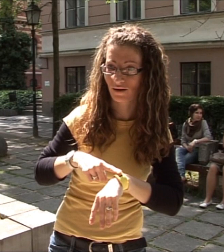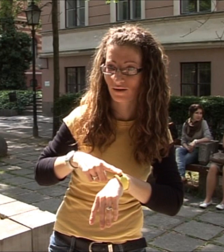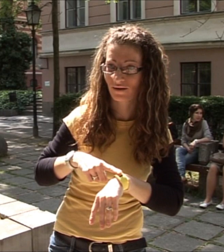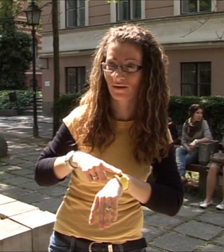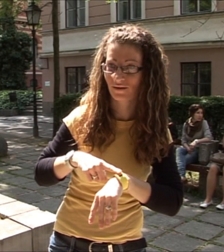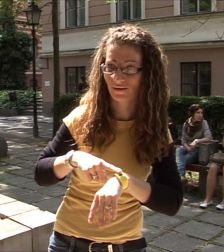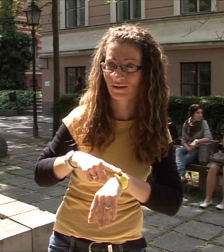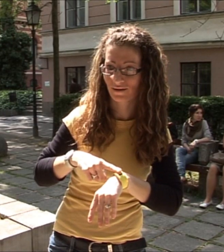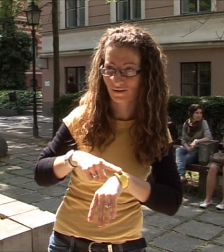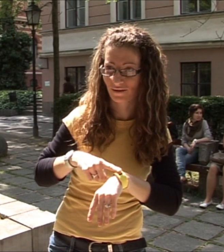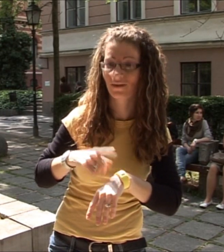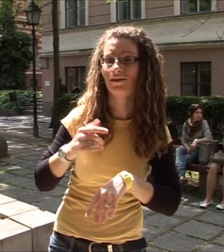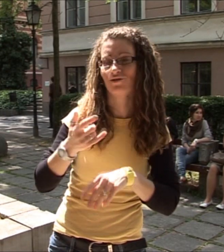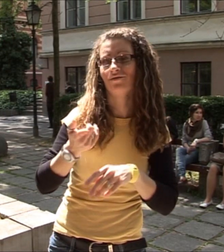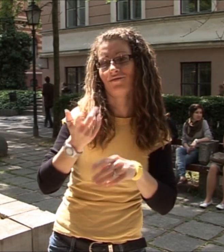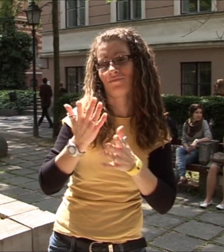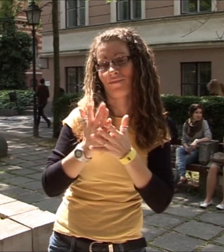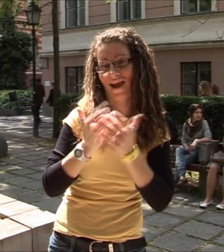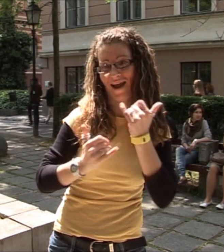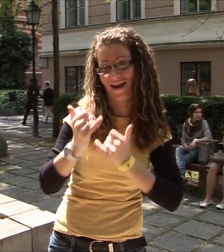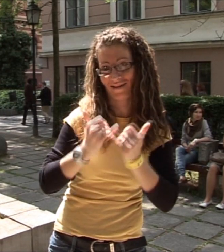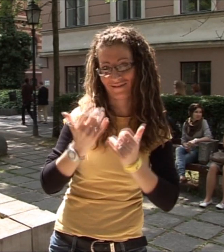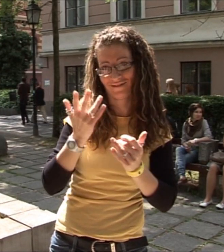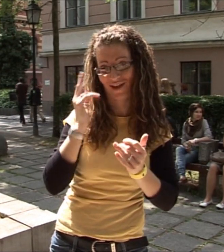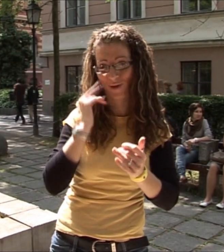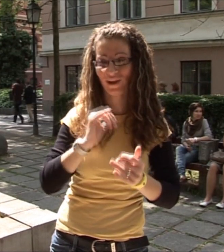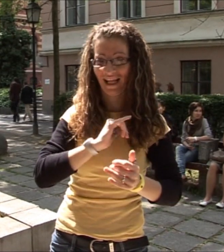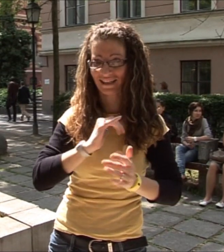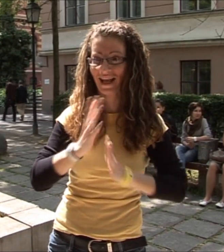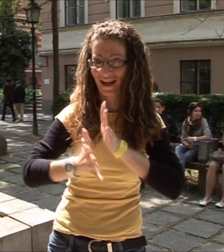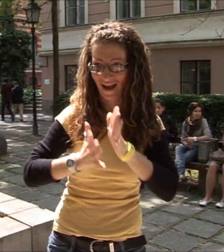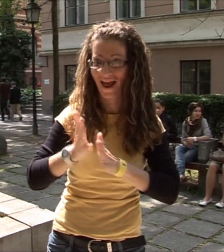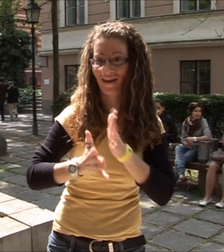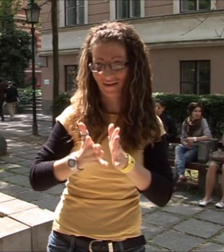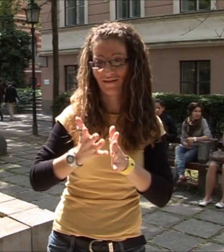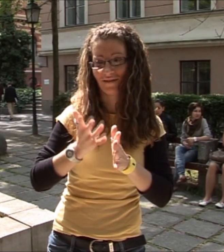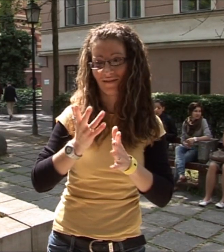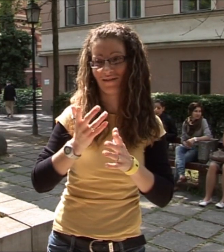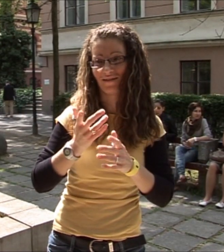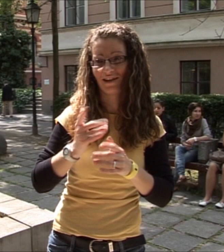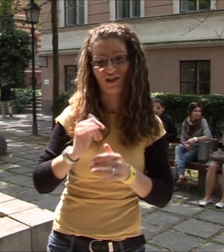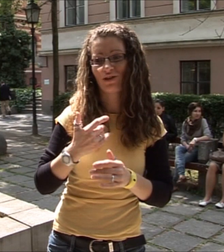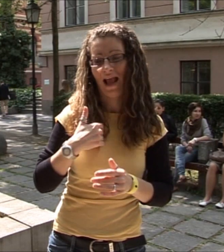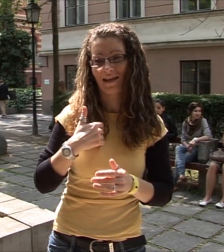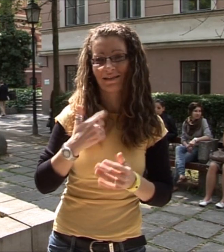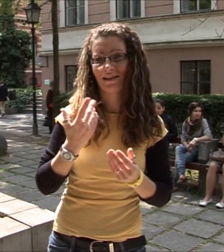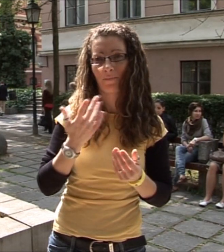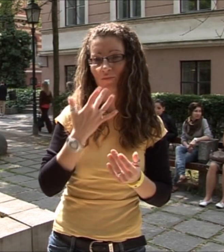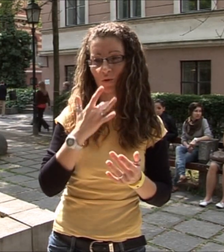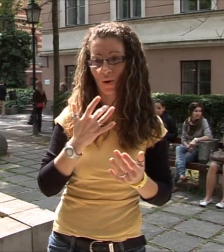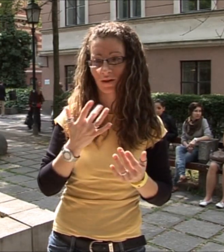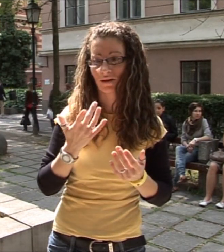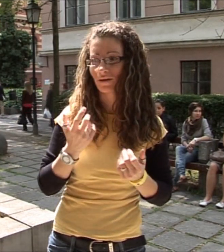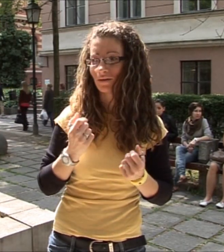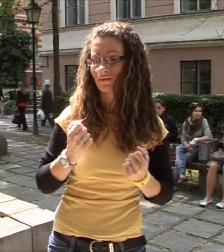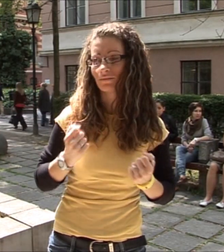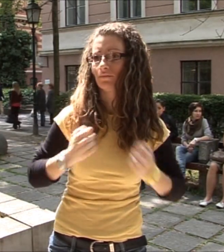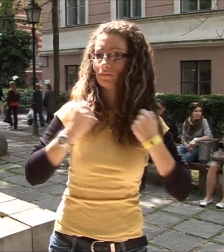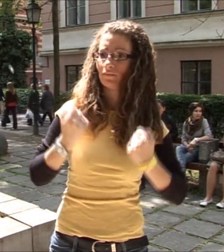jelnyelvi óra is hogy az az fog következmény hog nagyon sokan érdekőtet a erment és nem volt